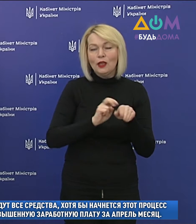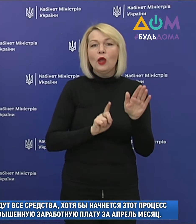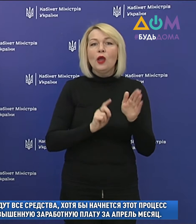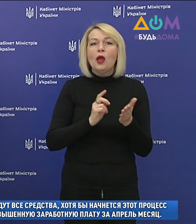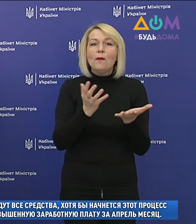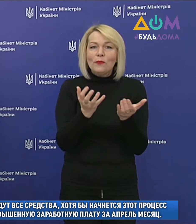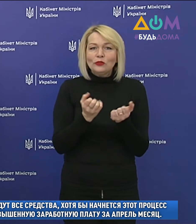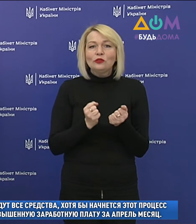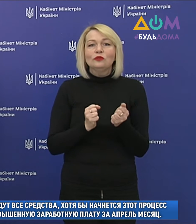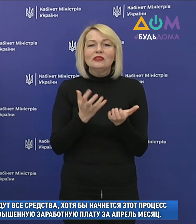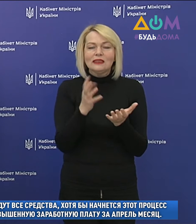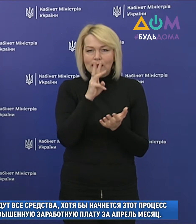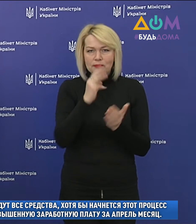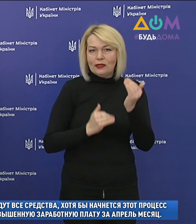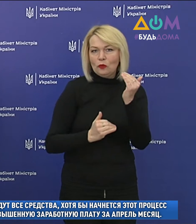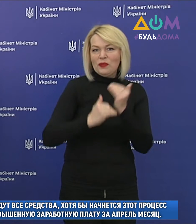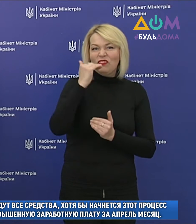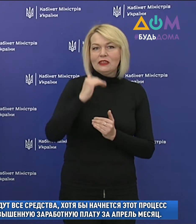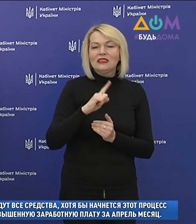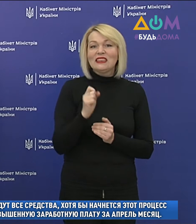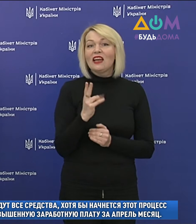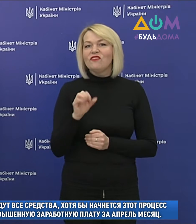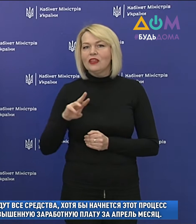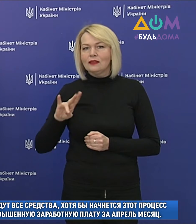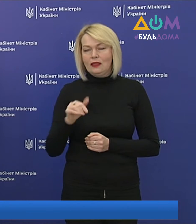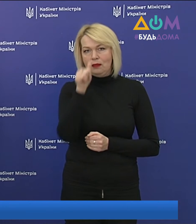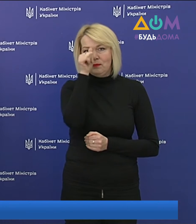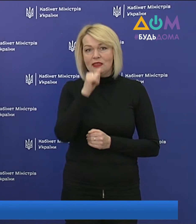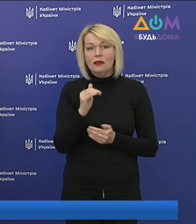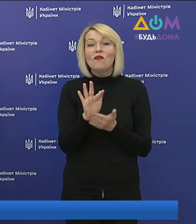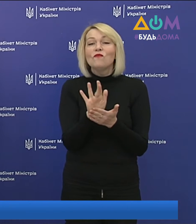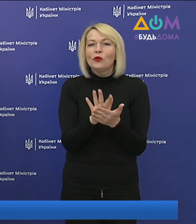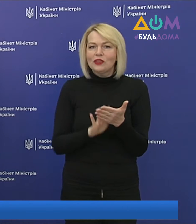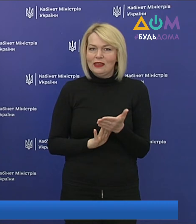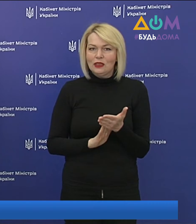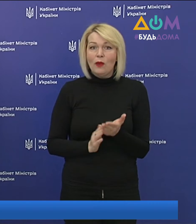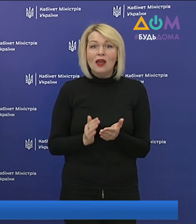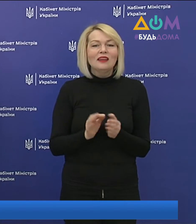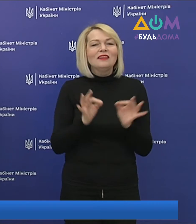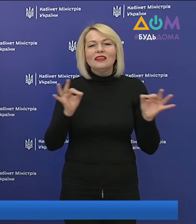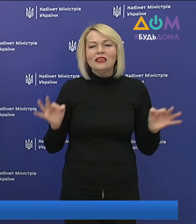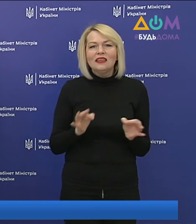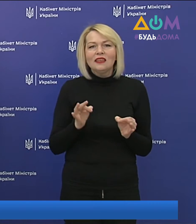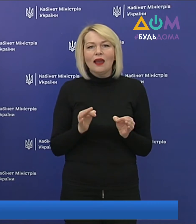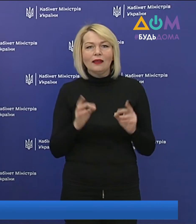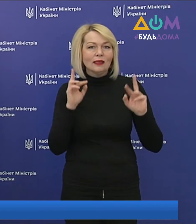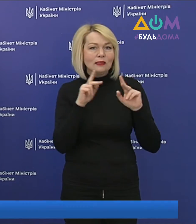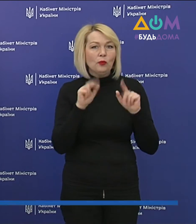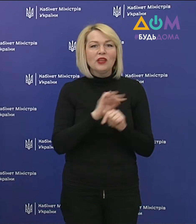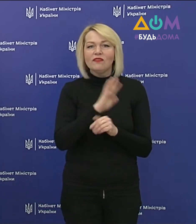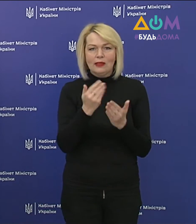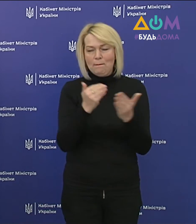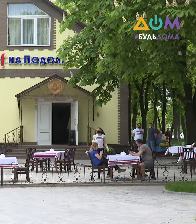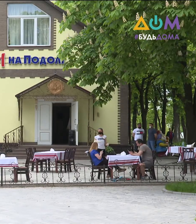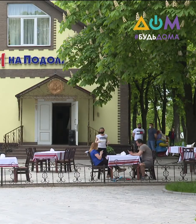отримувати заробітну плату, підвищену за квітень місяць. В подальшому вже в нас ніяких збоїв не передбачається.